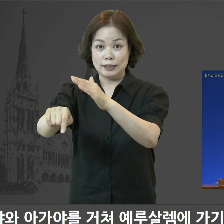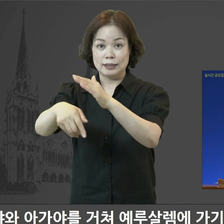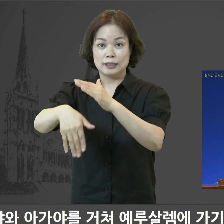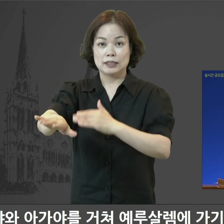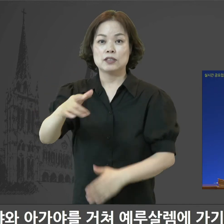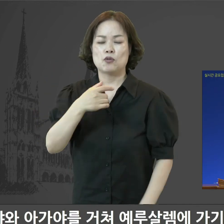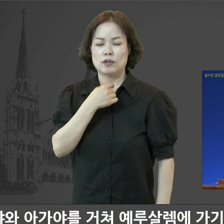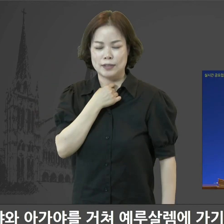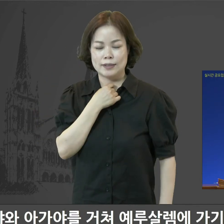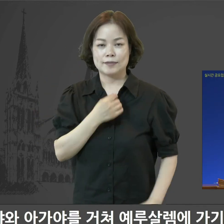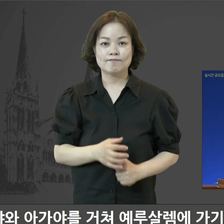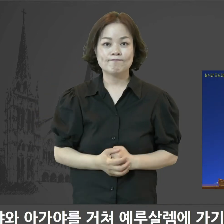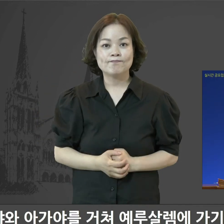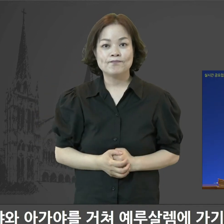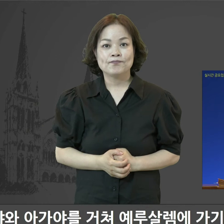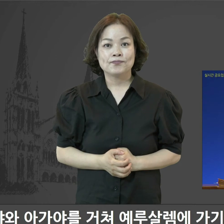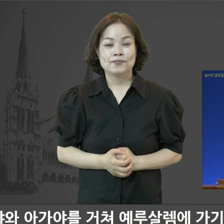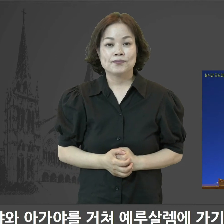바울이 알고 있었어요.